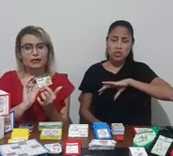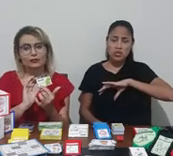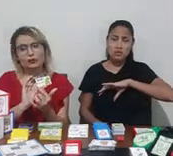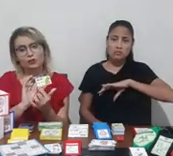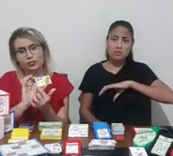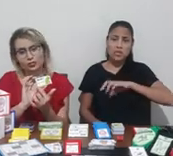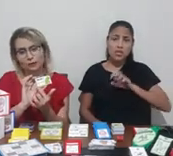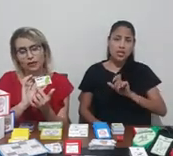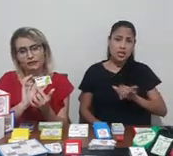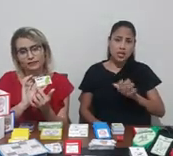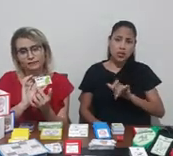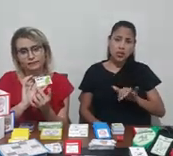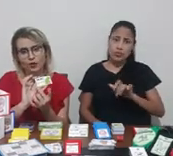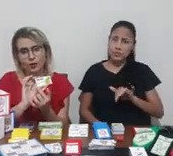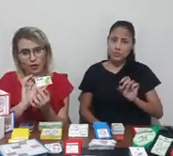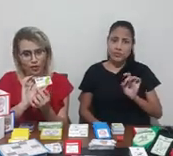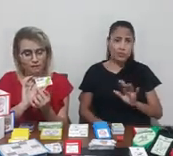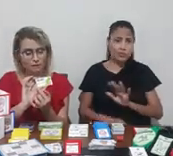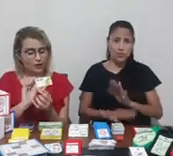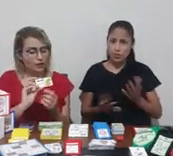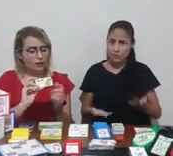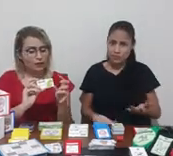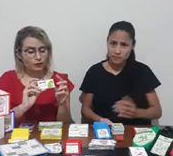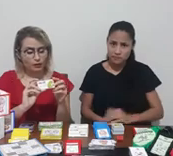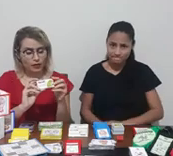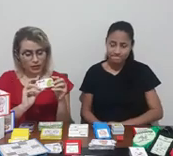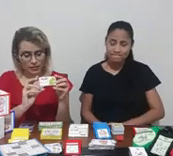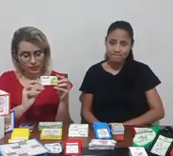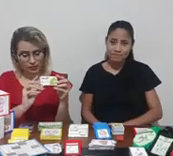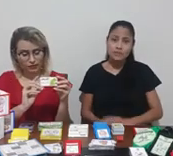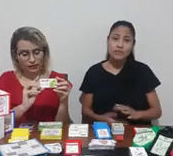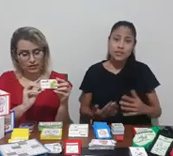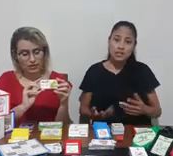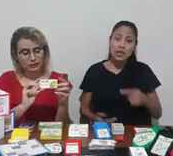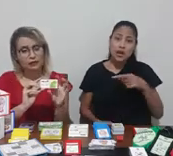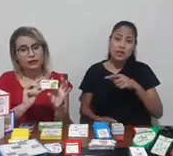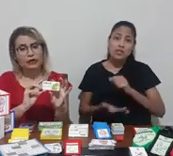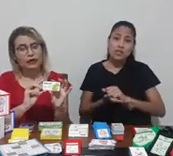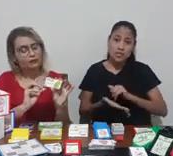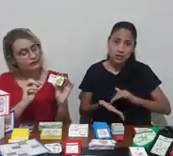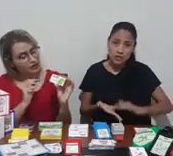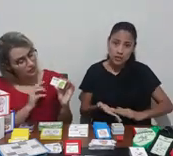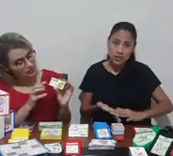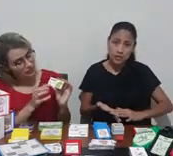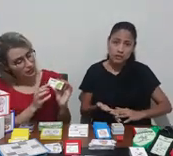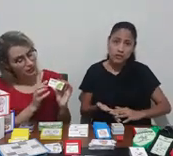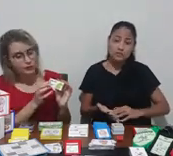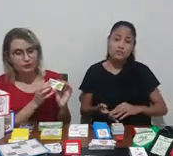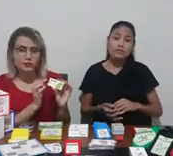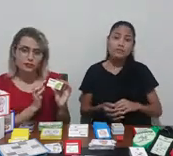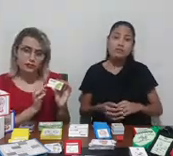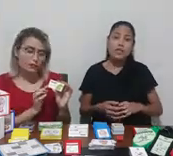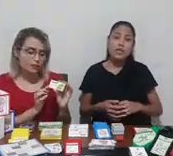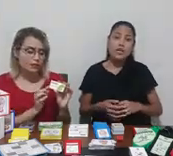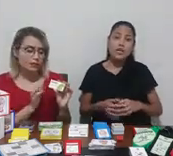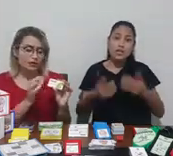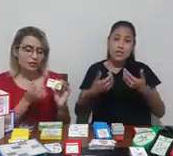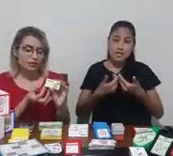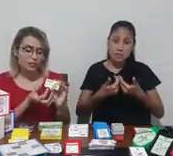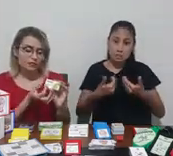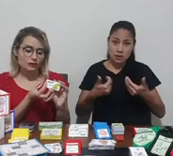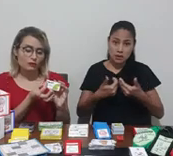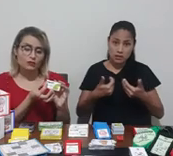a datilologia da palavra, ok? Então, essa atividade, ela faz a separação de sílabas